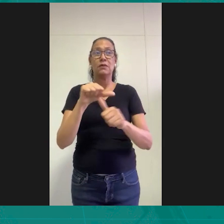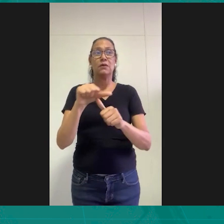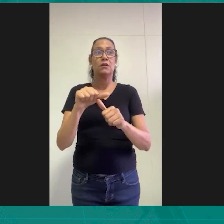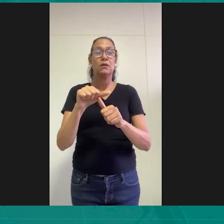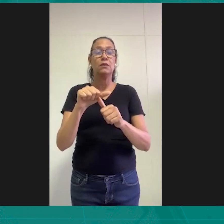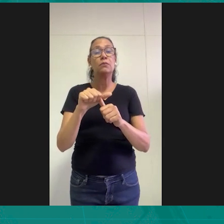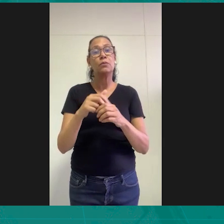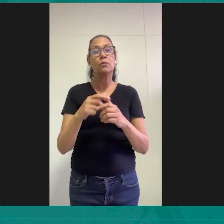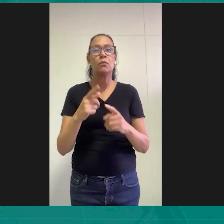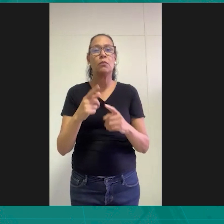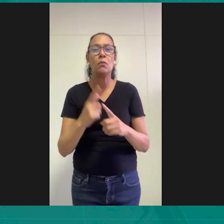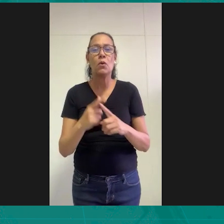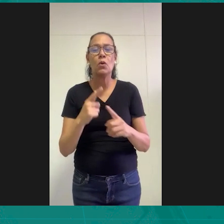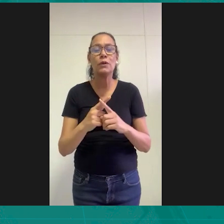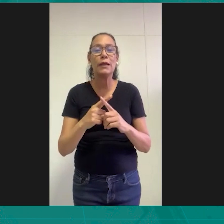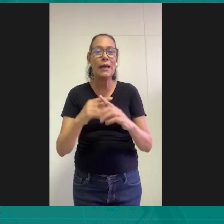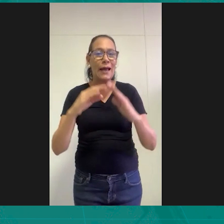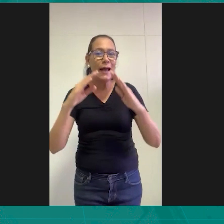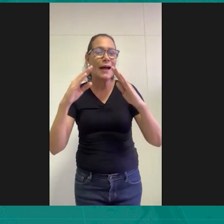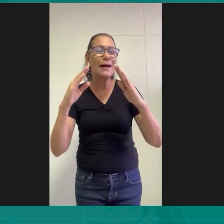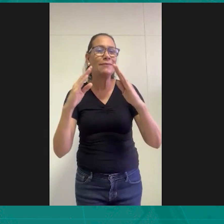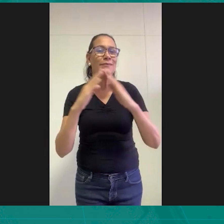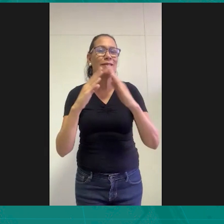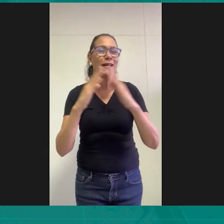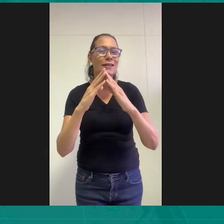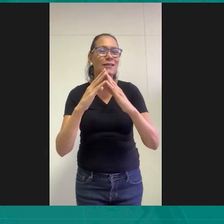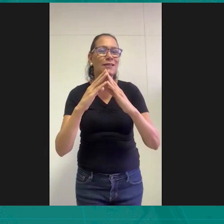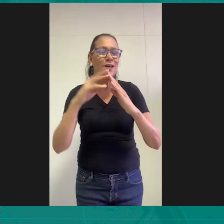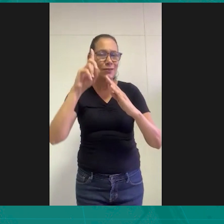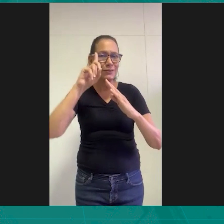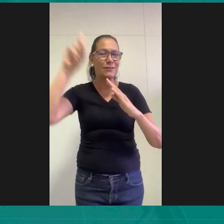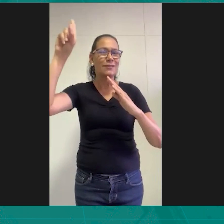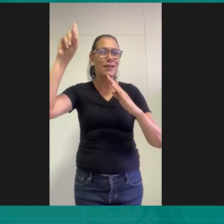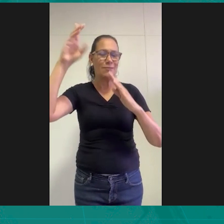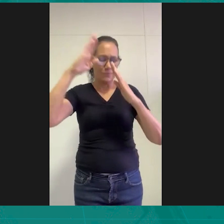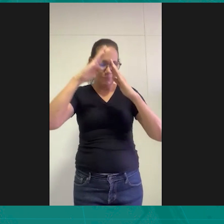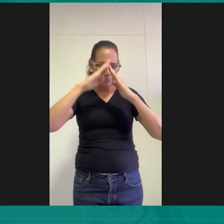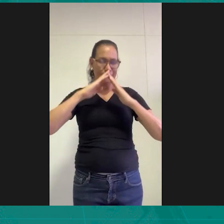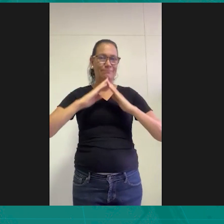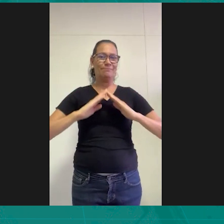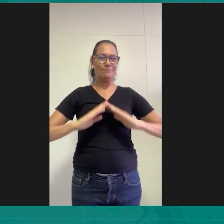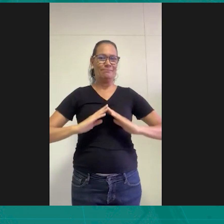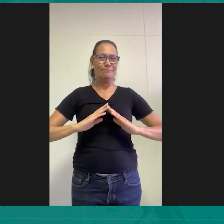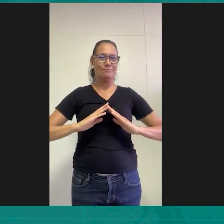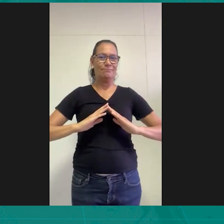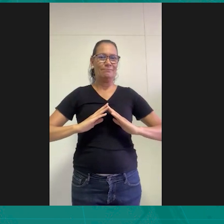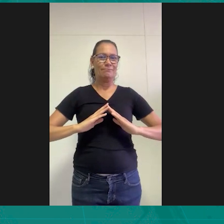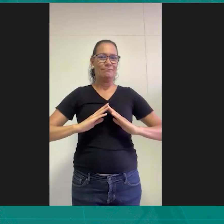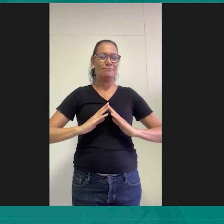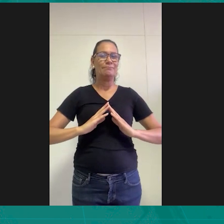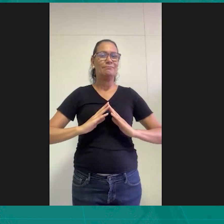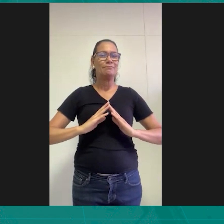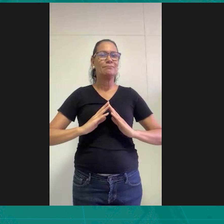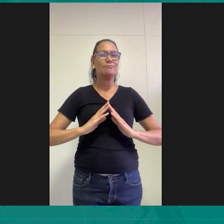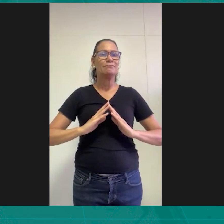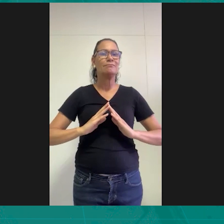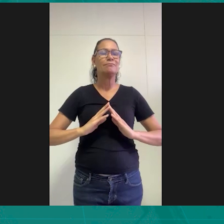Deus no Espírito, tá? Capítulo 4, 11 e 12.